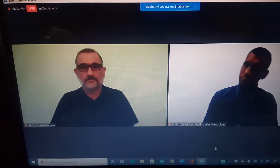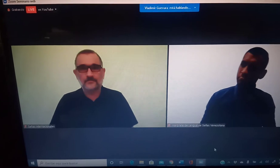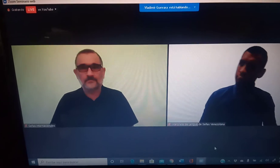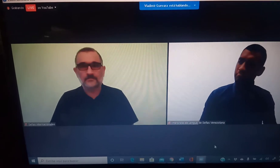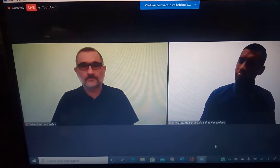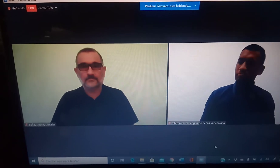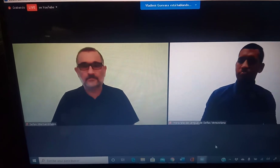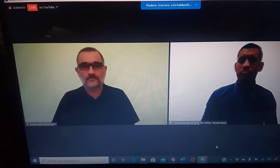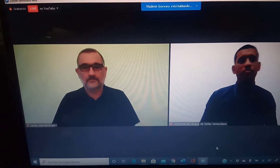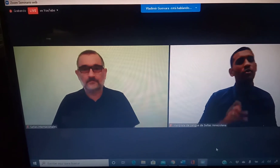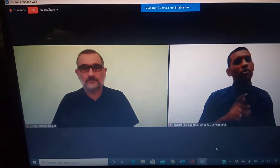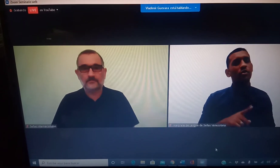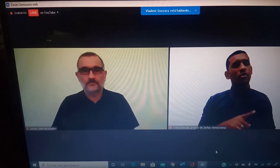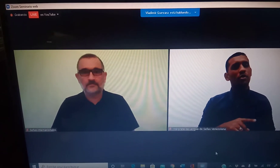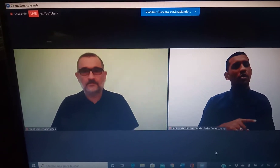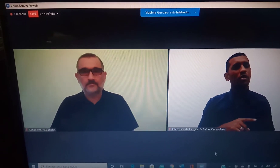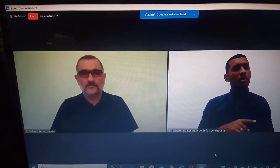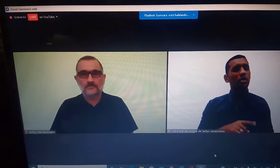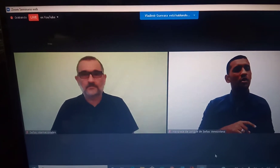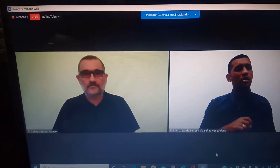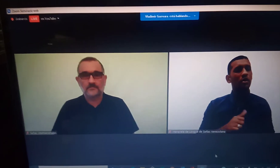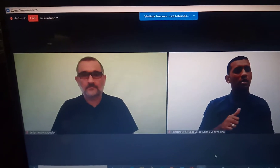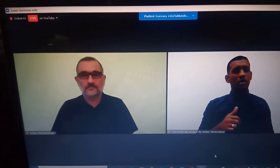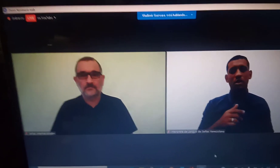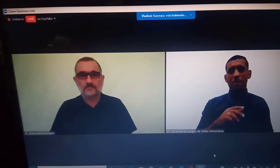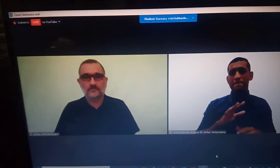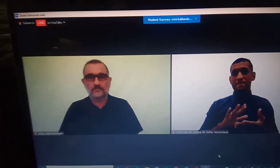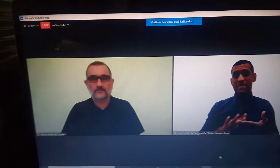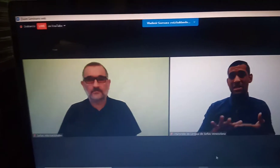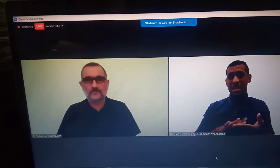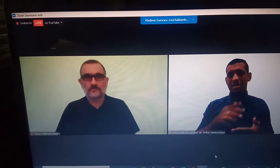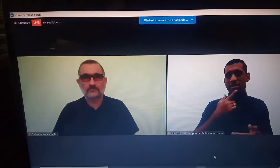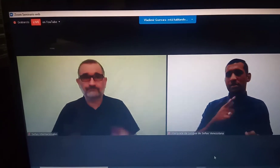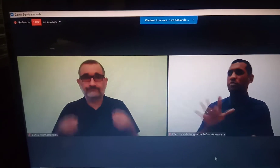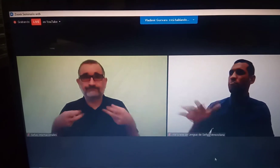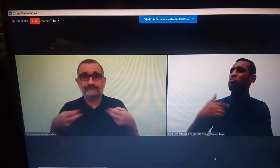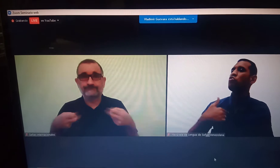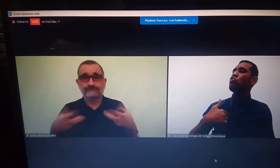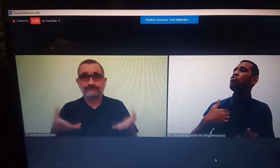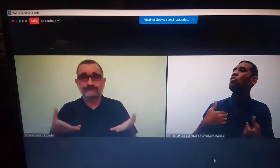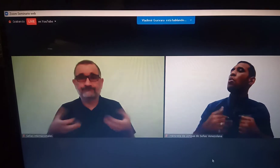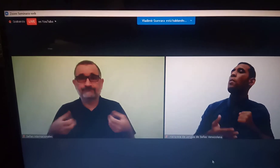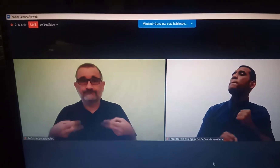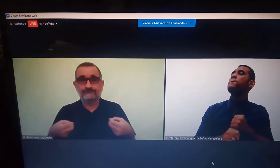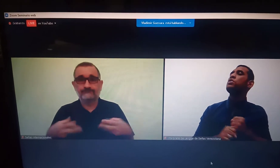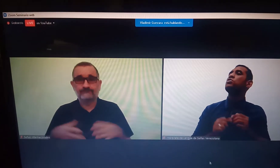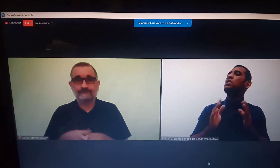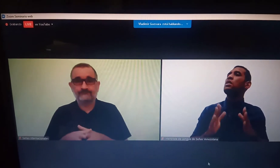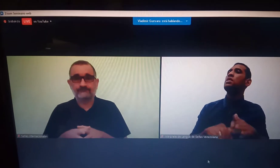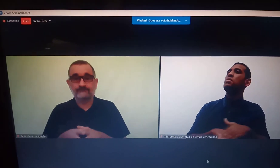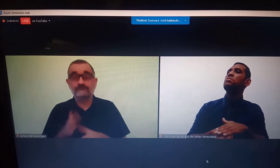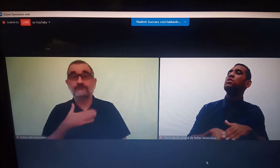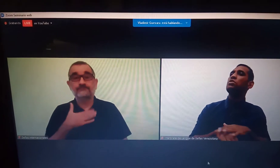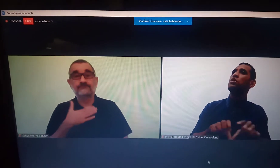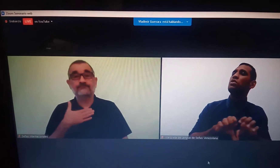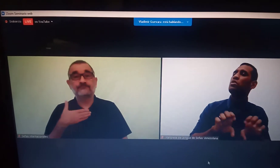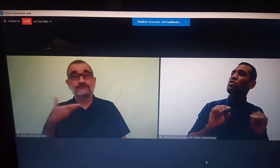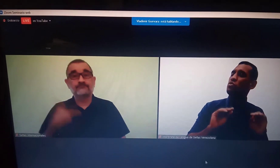El lugar trabajo es, yo soy ex-persona del Ministerio de Educación prestado para nosotros,